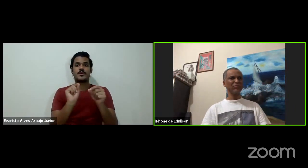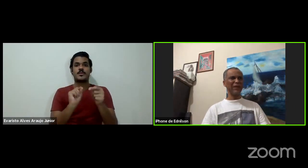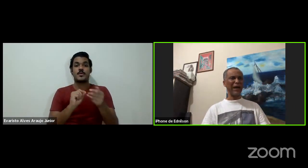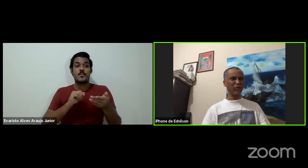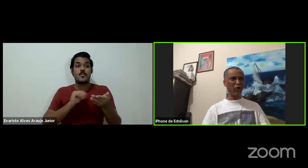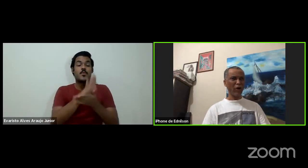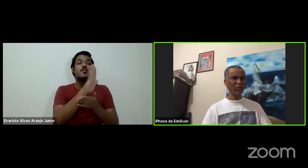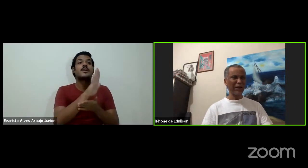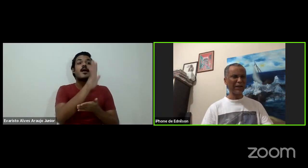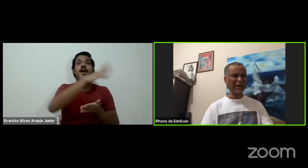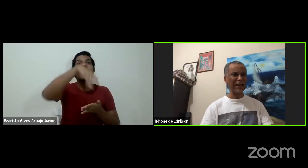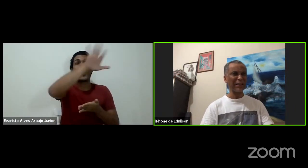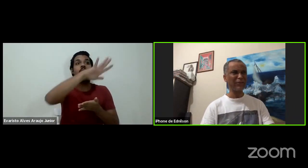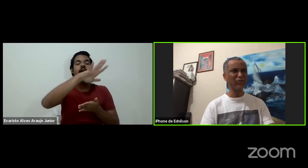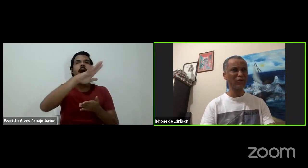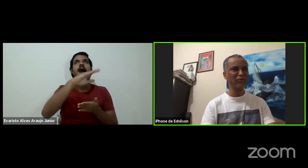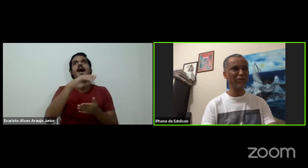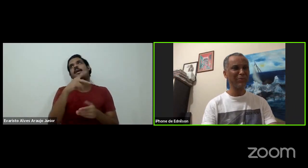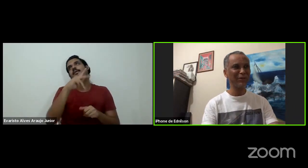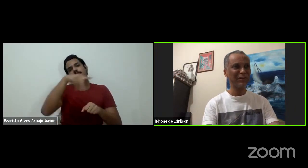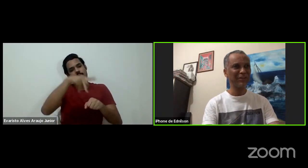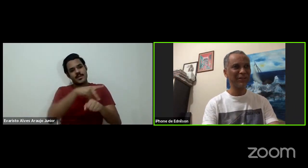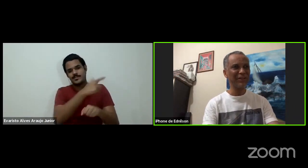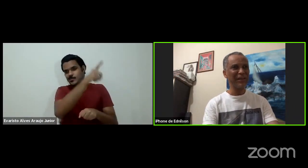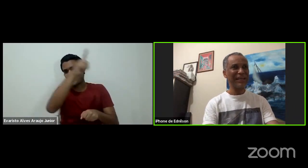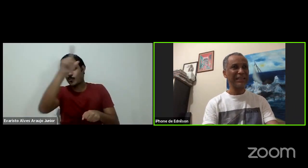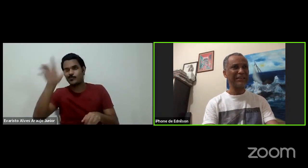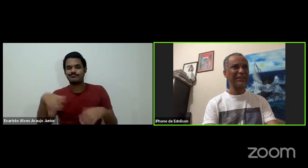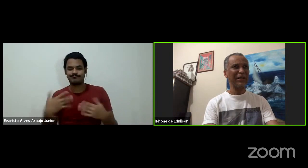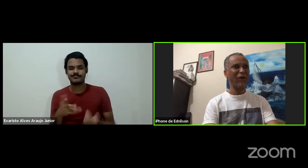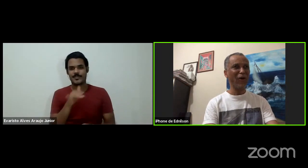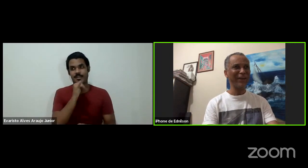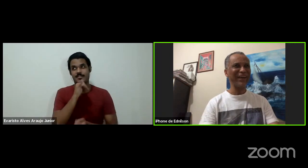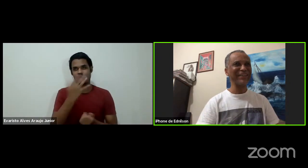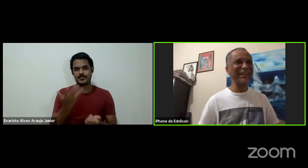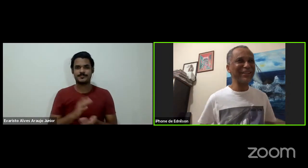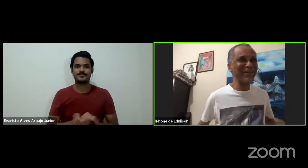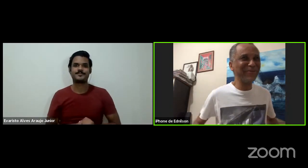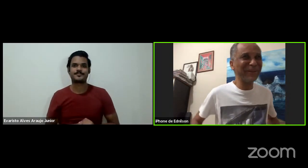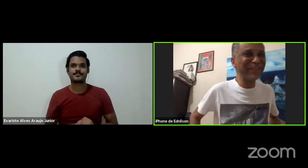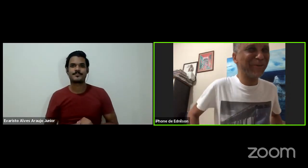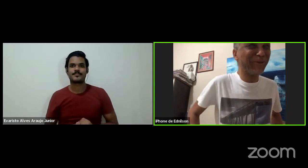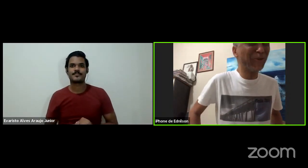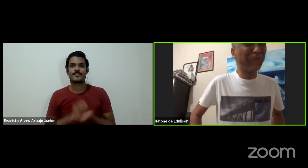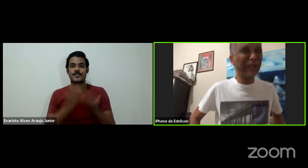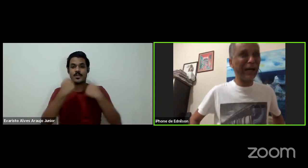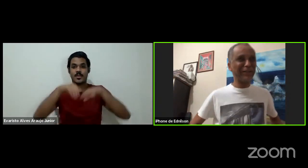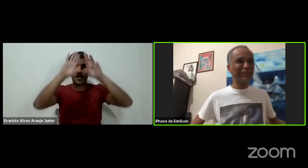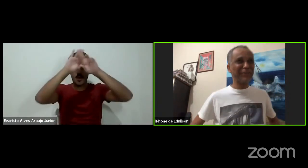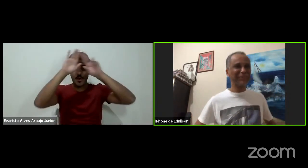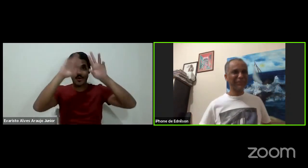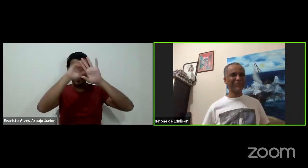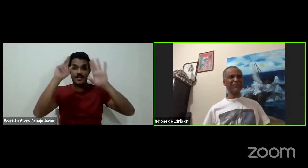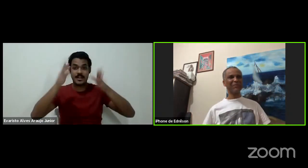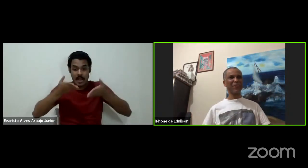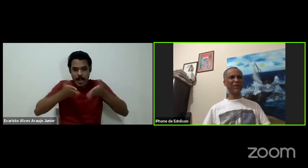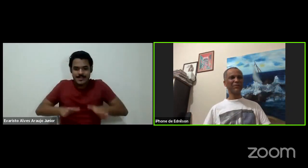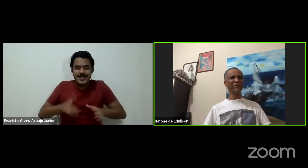nossos territórios, para além dos nossos limites. Oriki já nasceu vencedor. Muito obrigado.